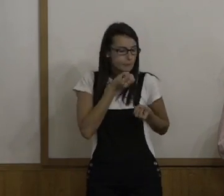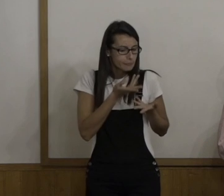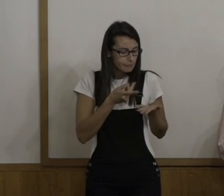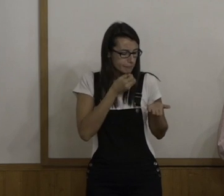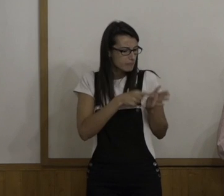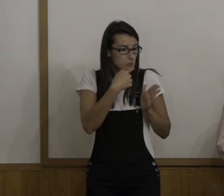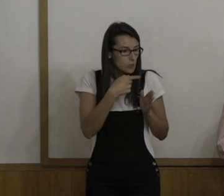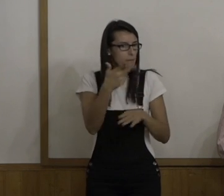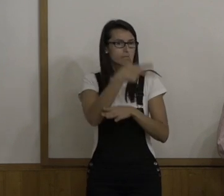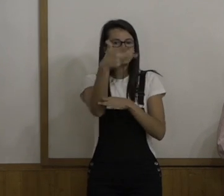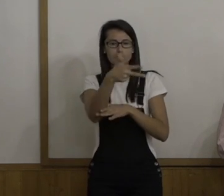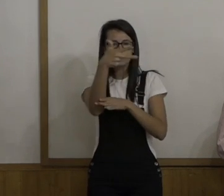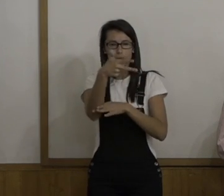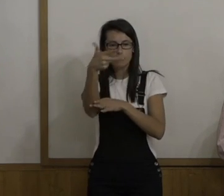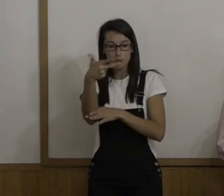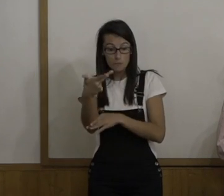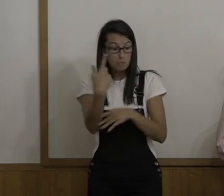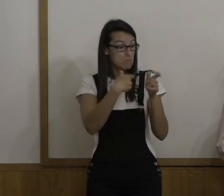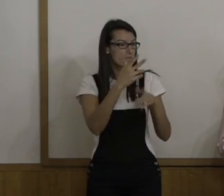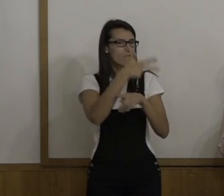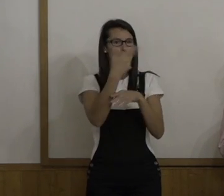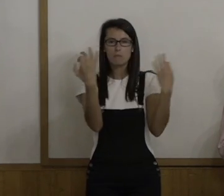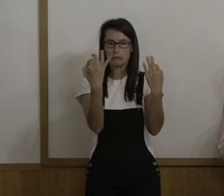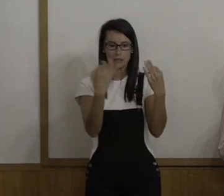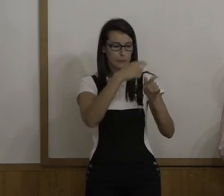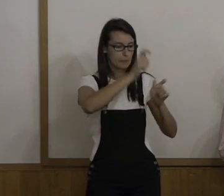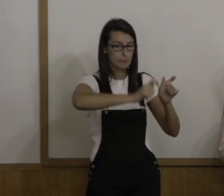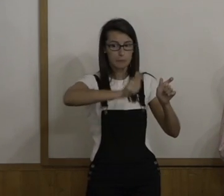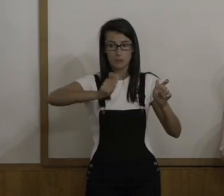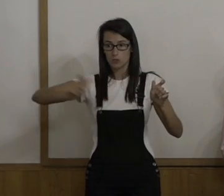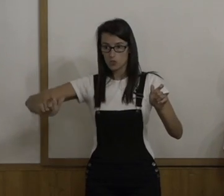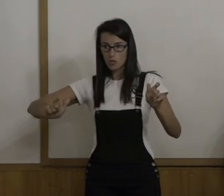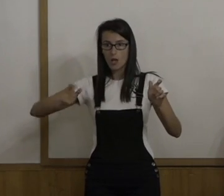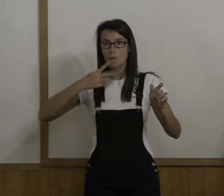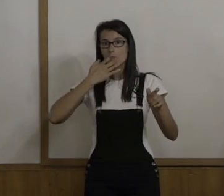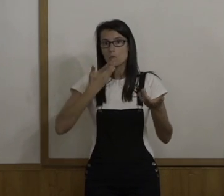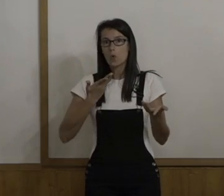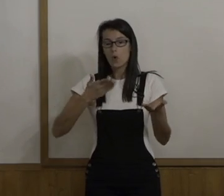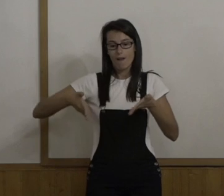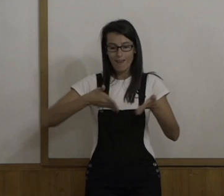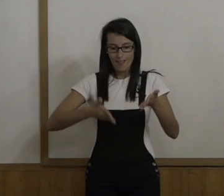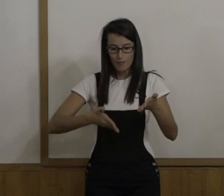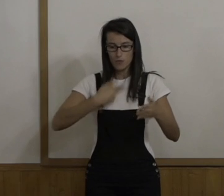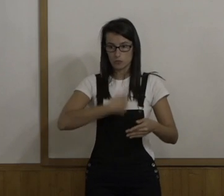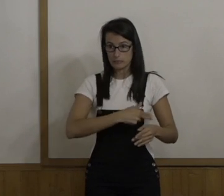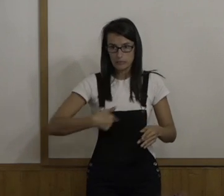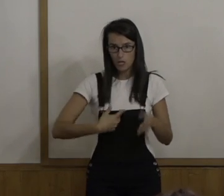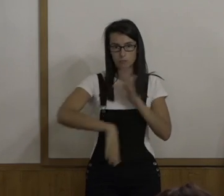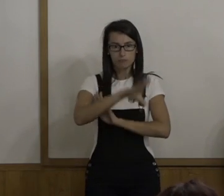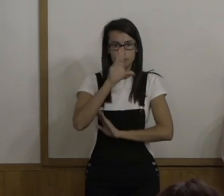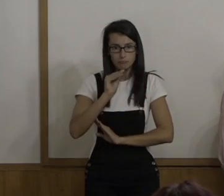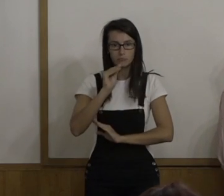y filmar a las personas, que alguien que entienda mucho del camino y que conozca